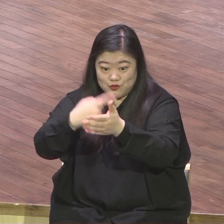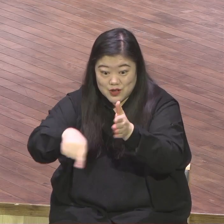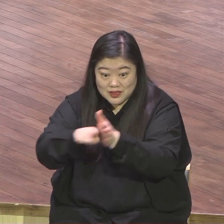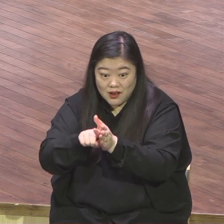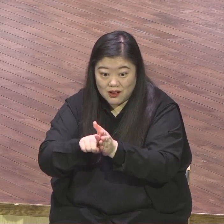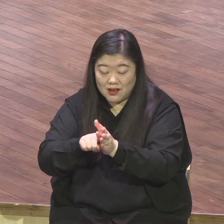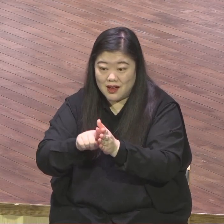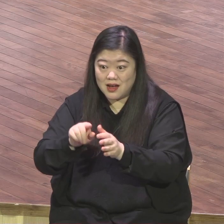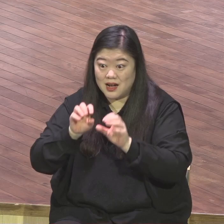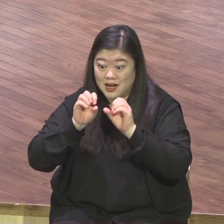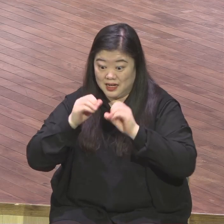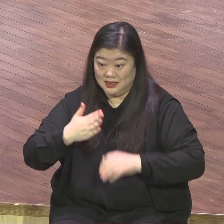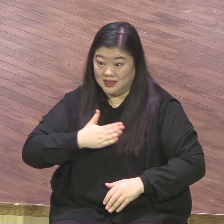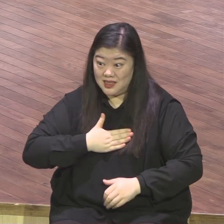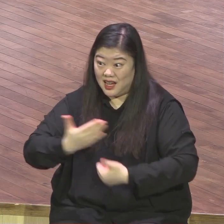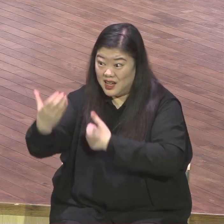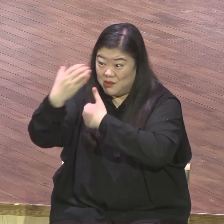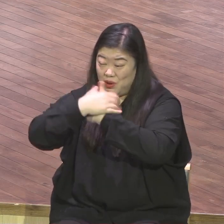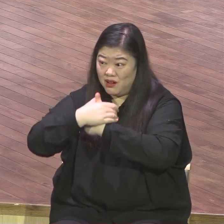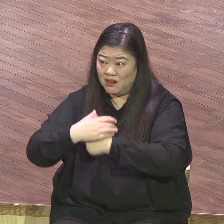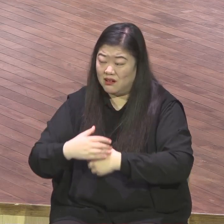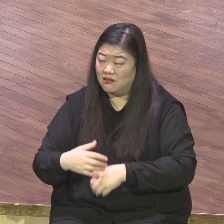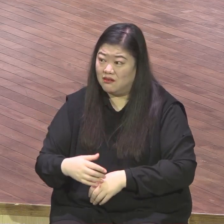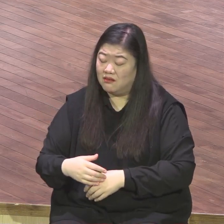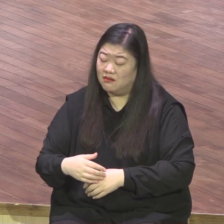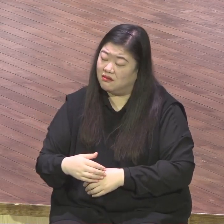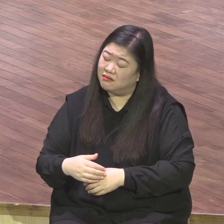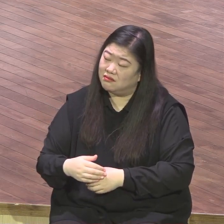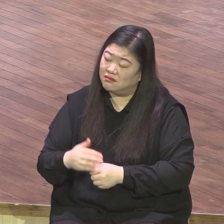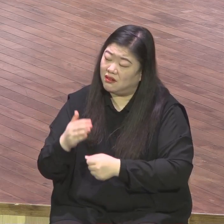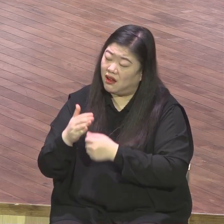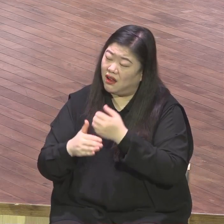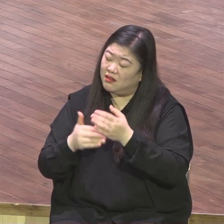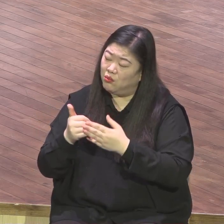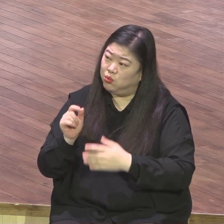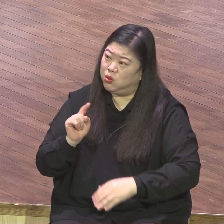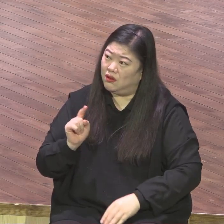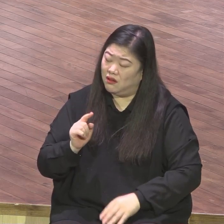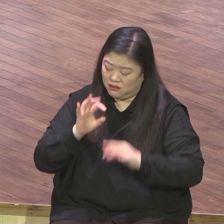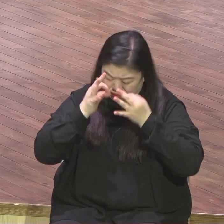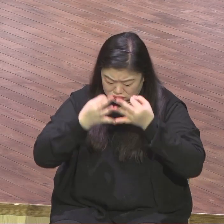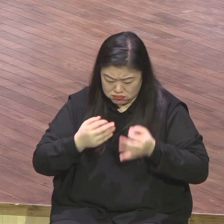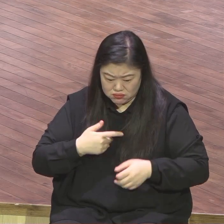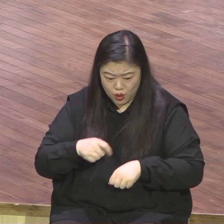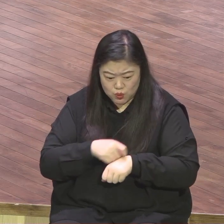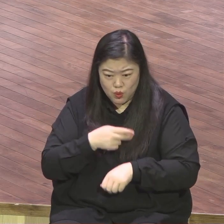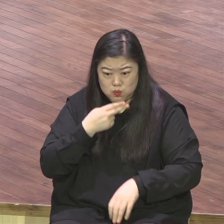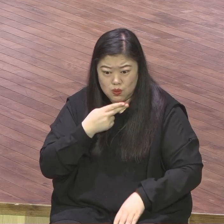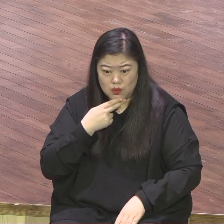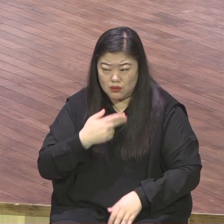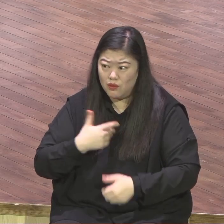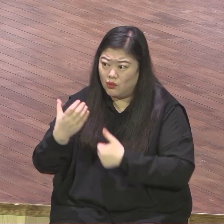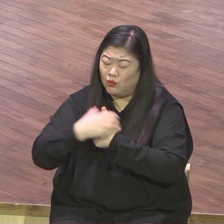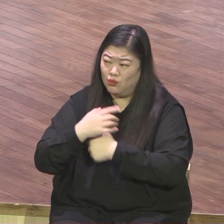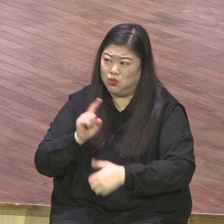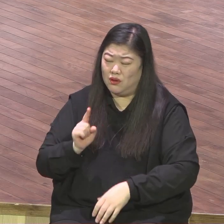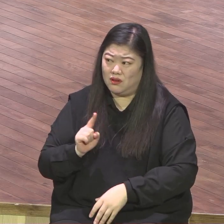게, 내같이 무식한데, 내같이 별 볼 일 없는 사람인데, 그런데